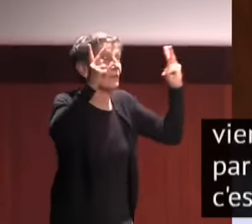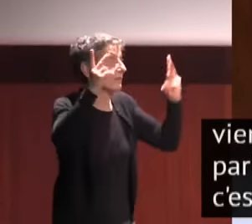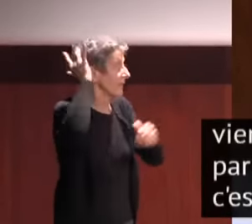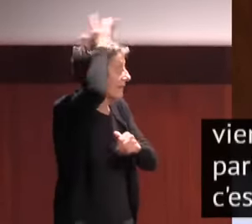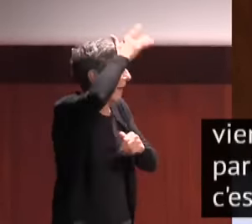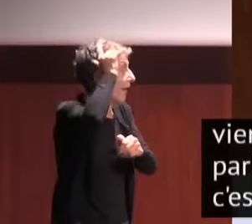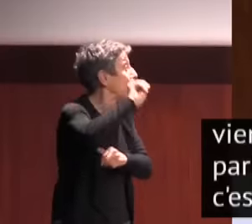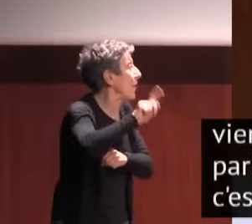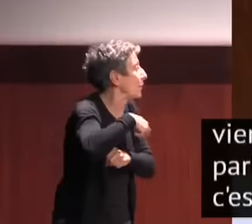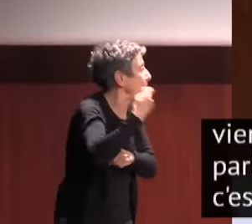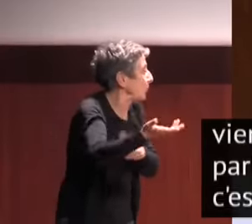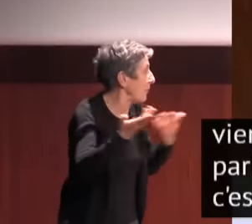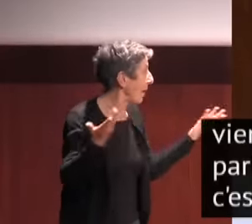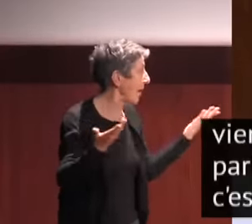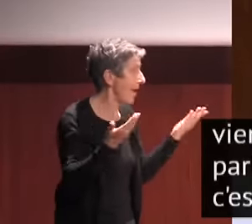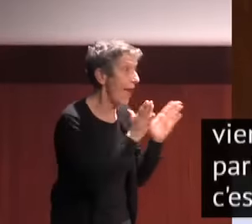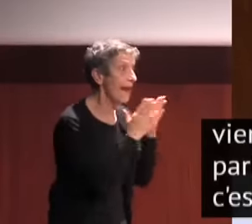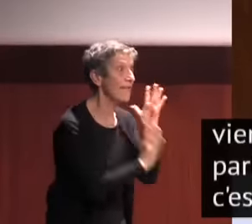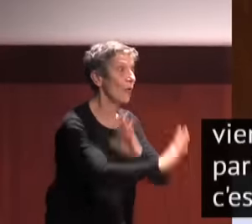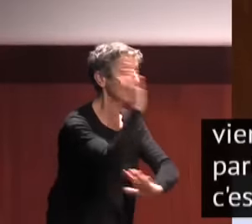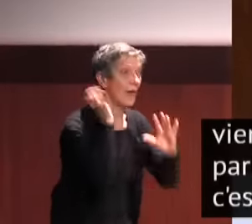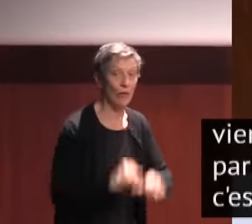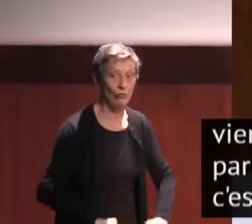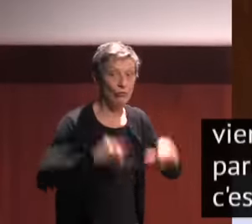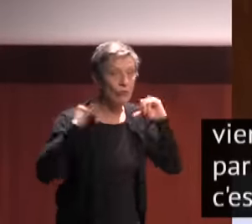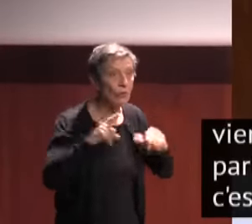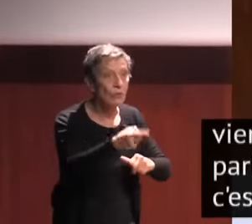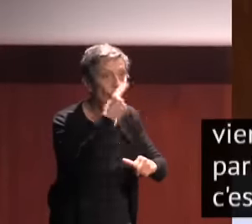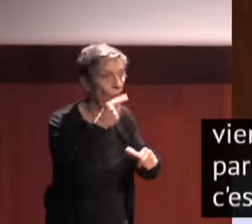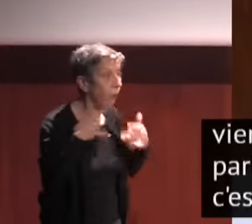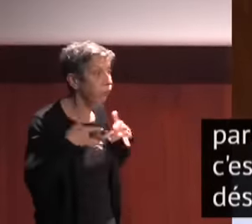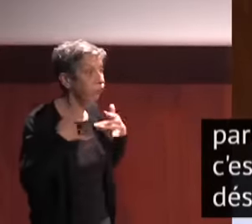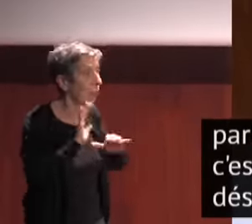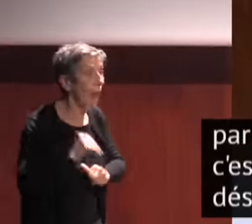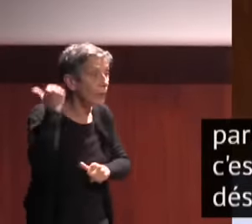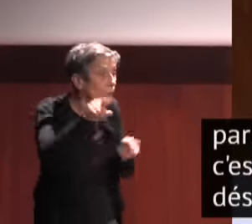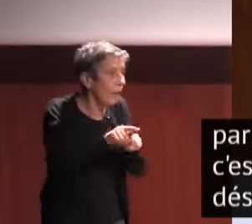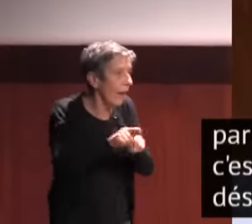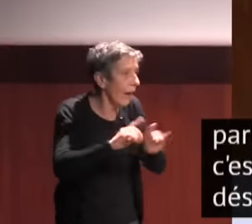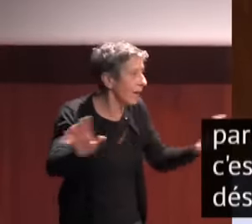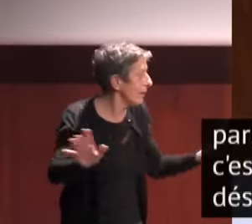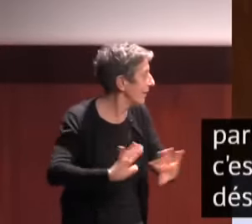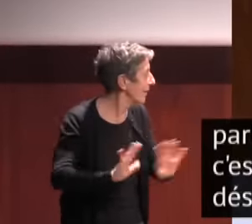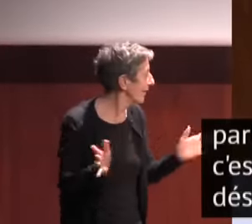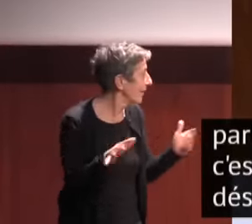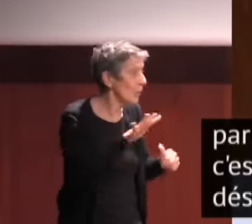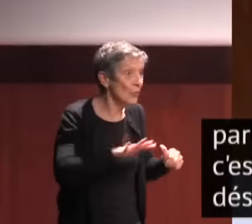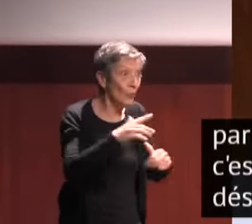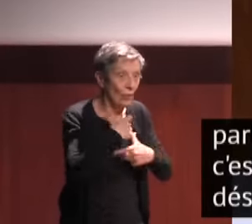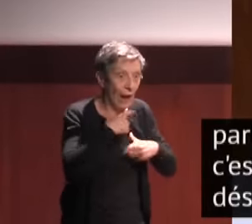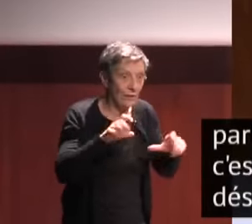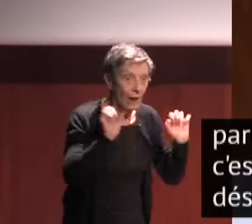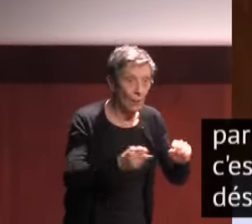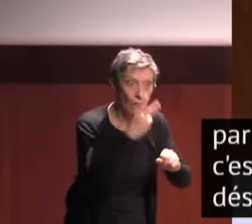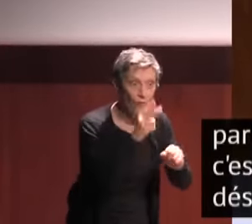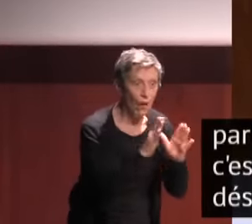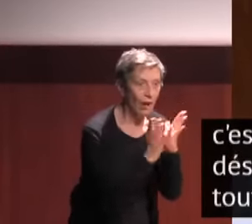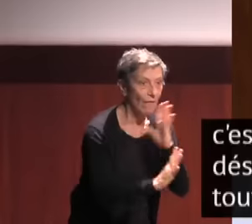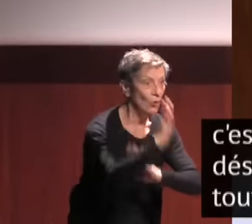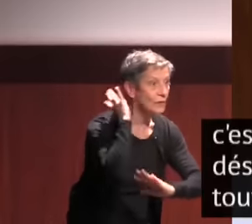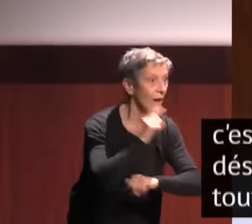totalement inaccessible pour des jeunes... et même pour des adultes, j'imagine que tout le monde n'a pas forcément accès à ce genre d'ouvrage.